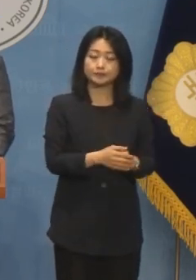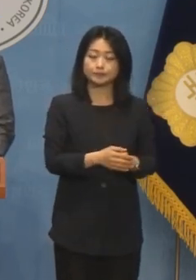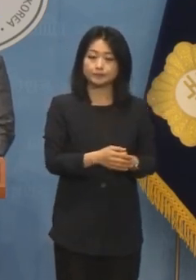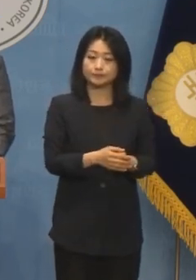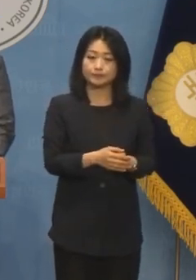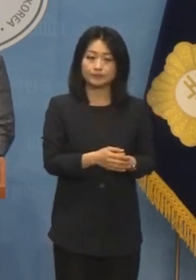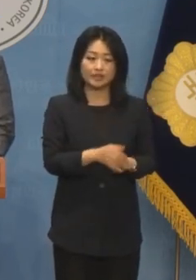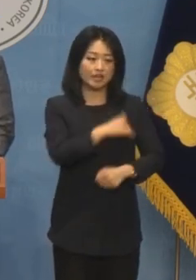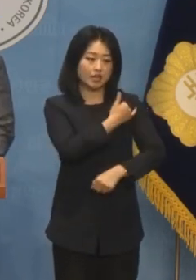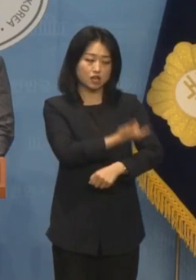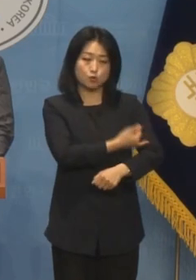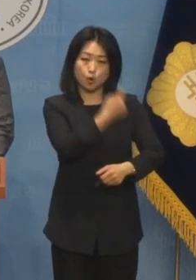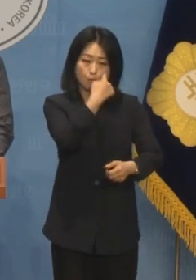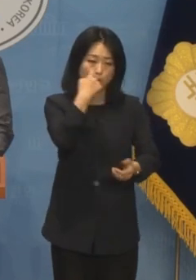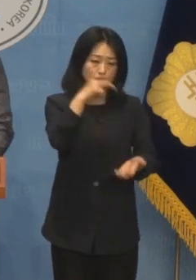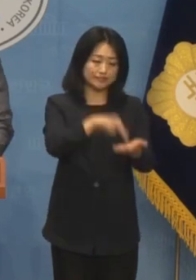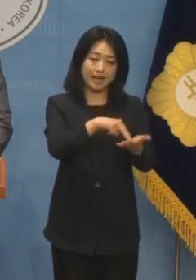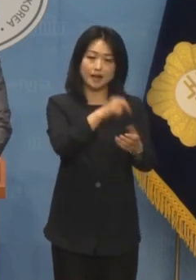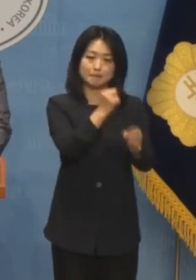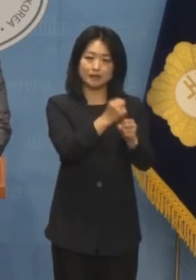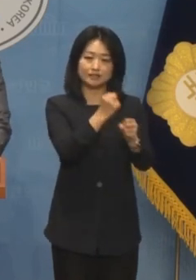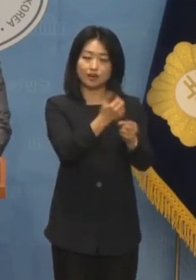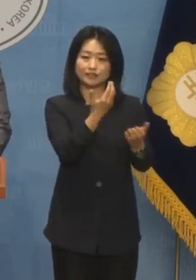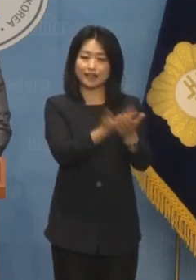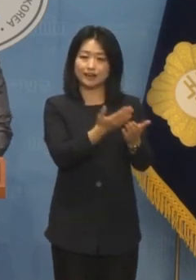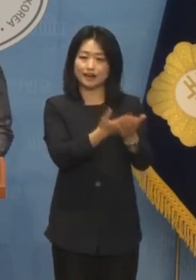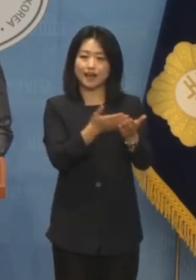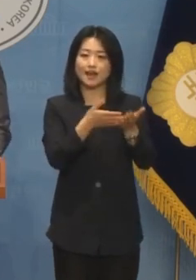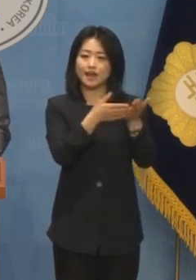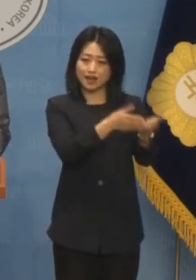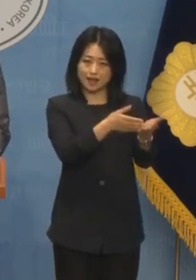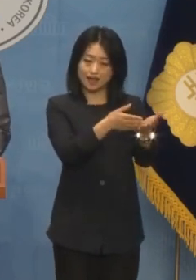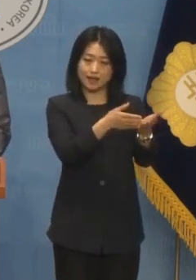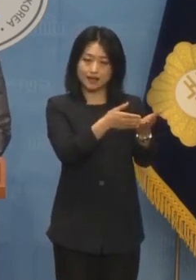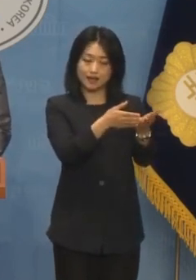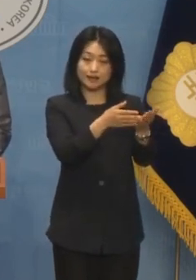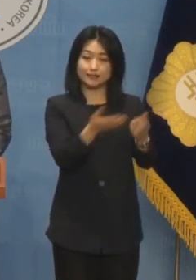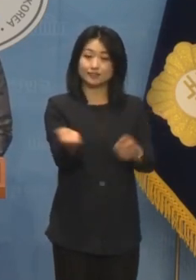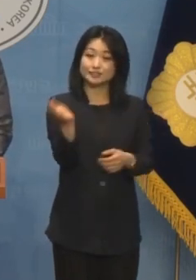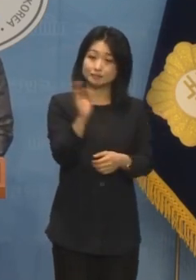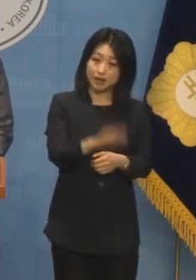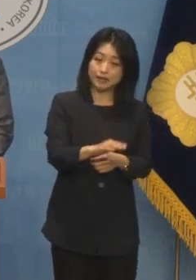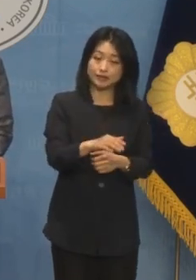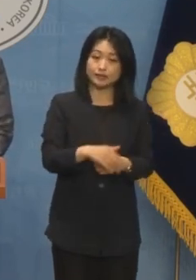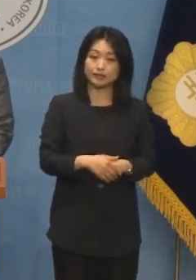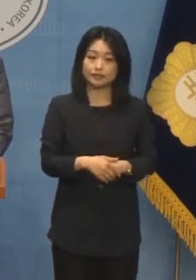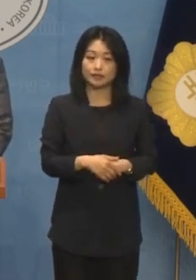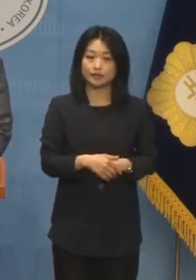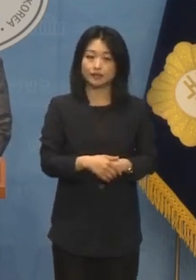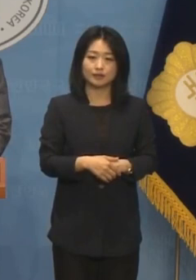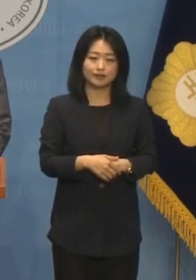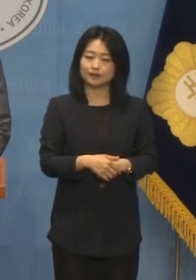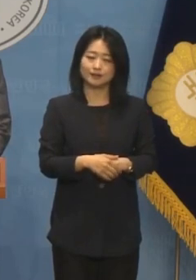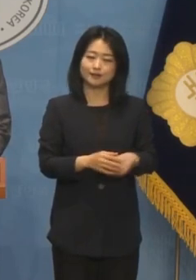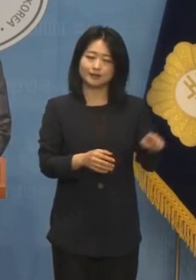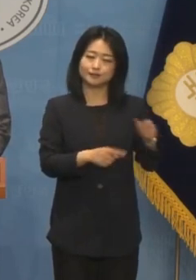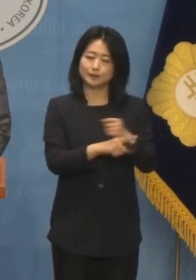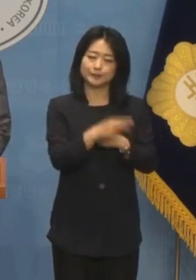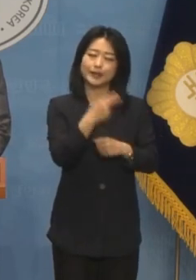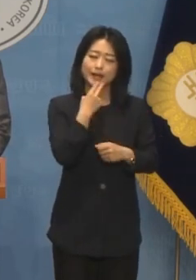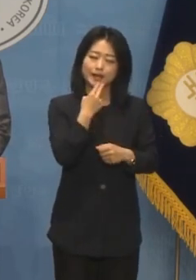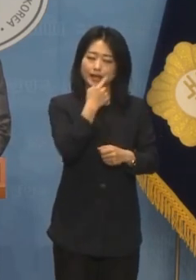이러저러한 인권 보장 대책을 마련하는 것으로 방법을 찾았습니다만 그것이 무망하다는 것